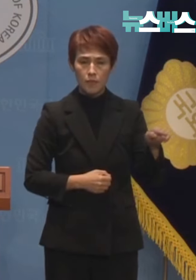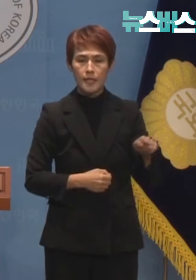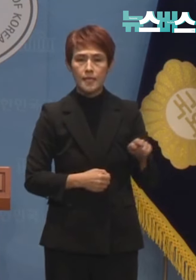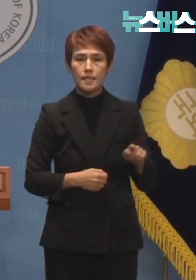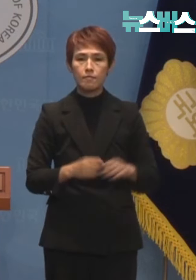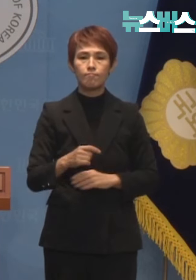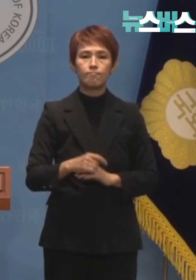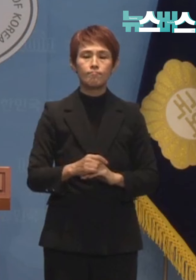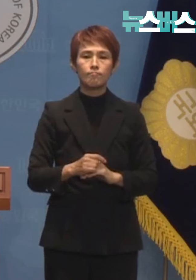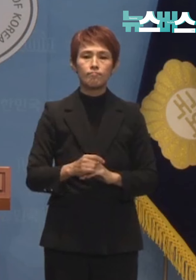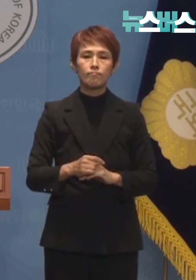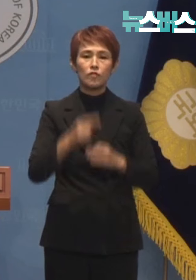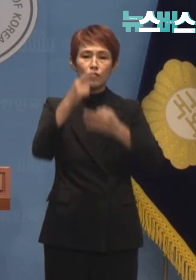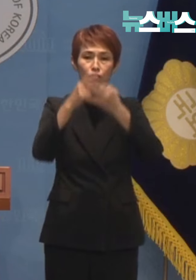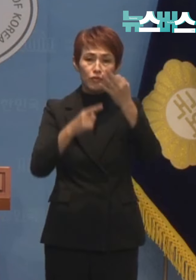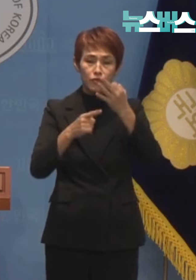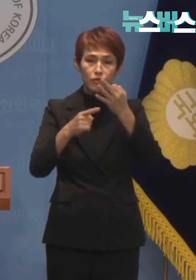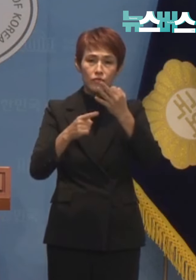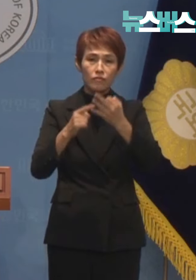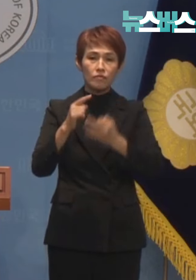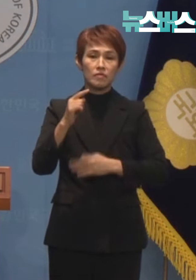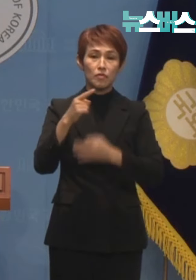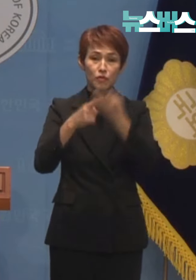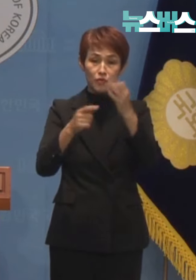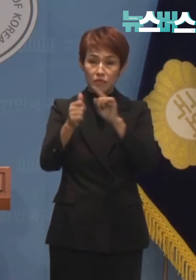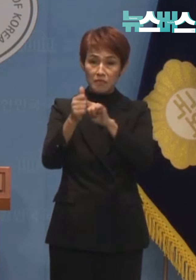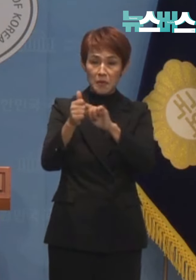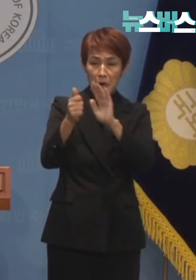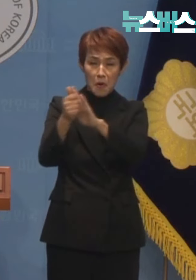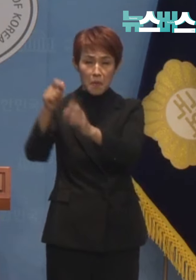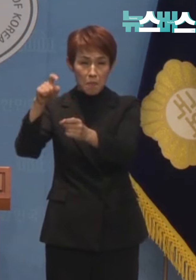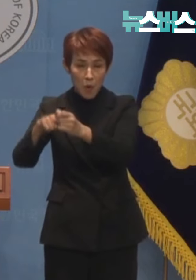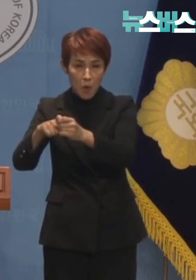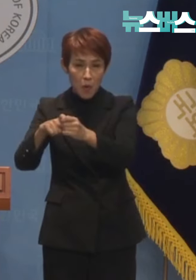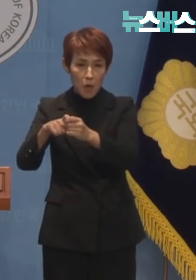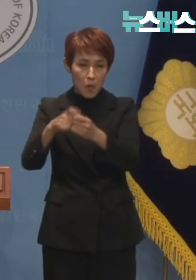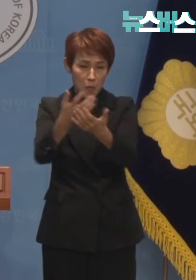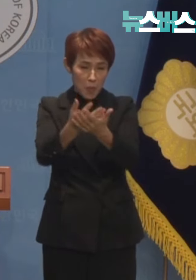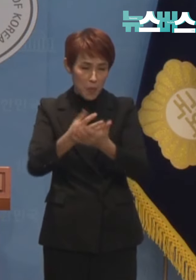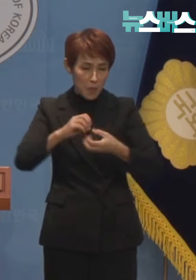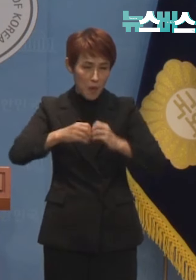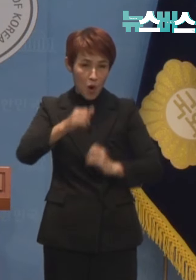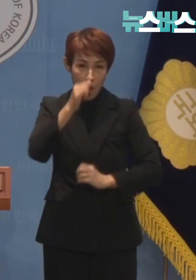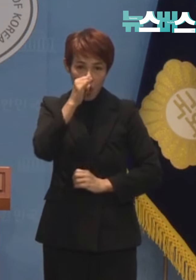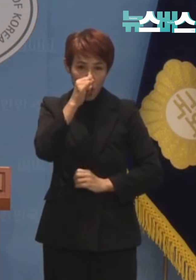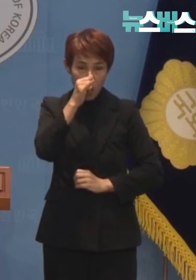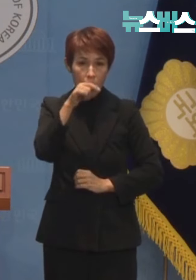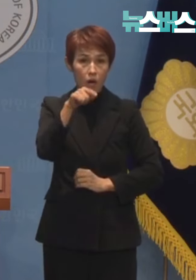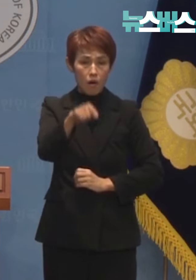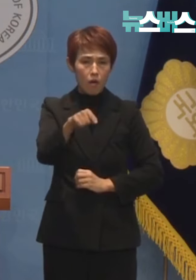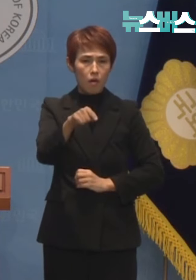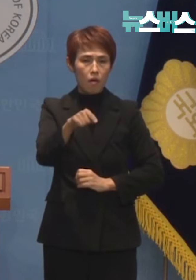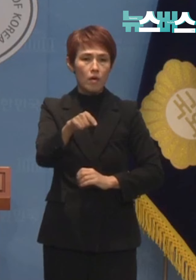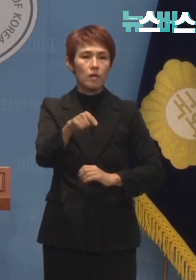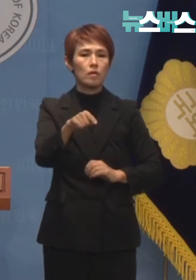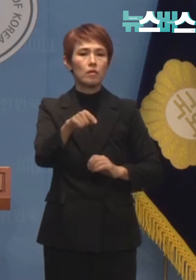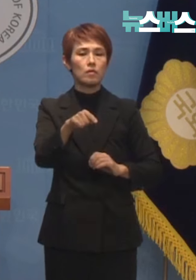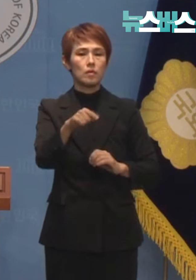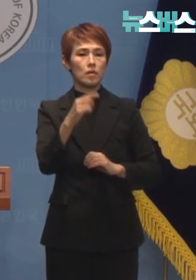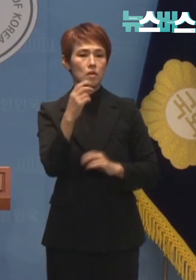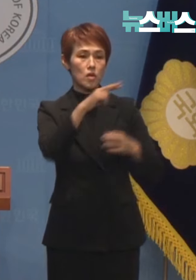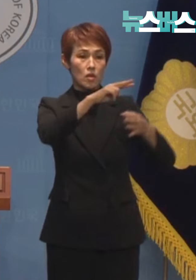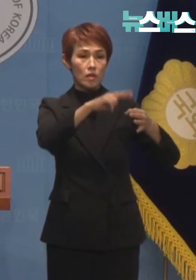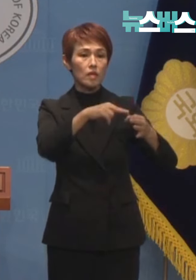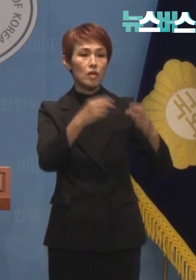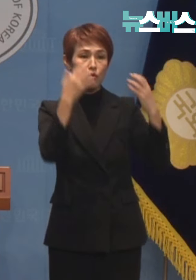성향이 구분된 소위 오염된 DB가 대선 ARS 투표를 수행한 여의도 리서치에 전달됐고